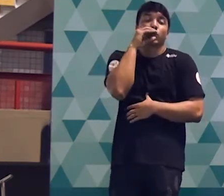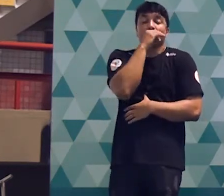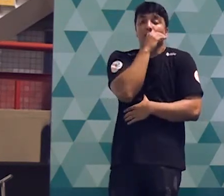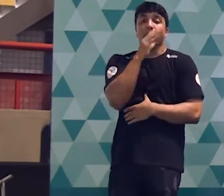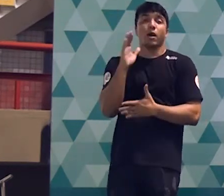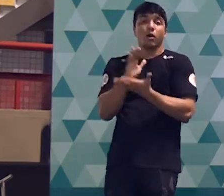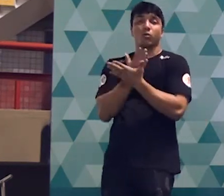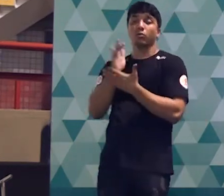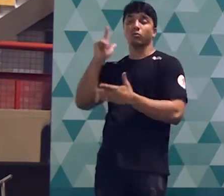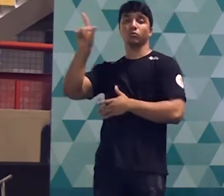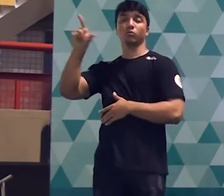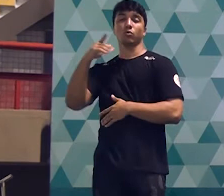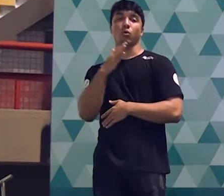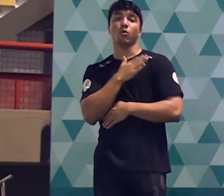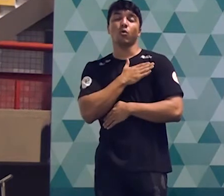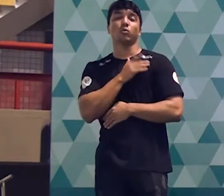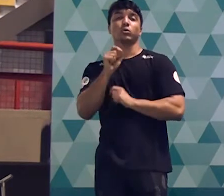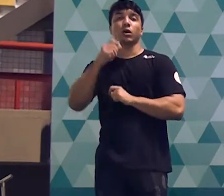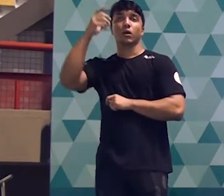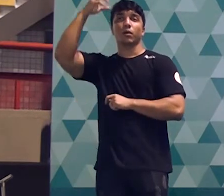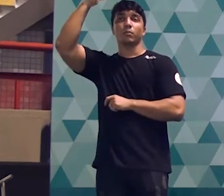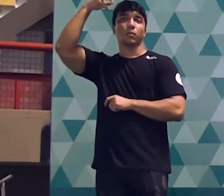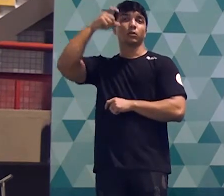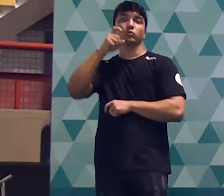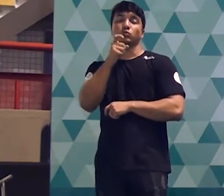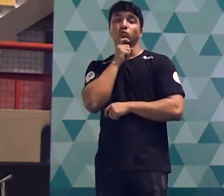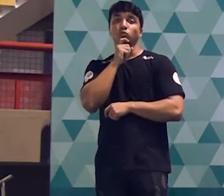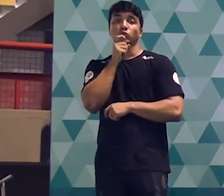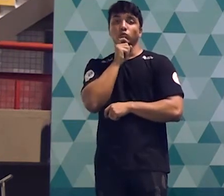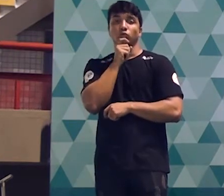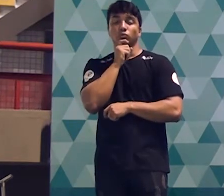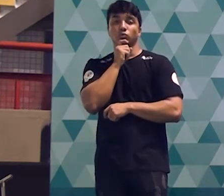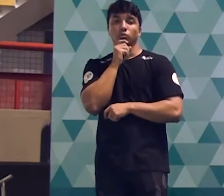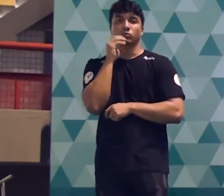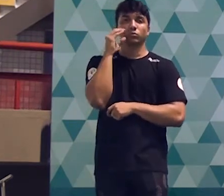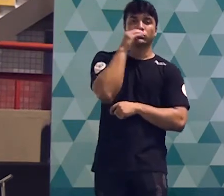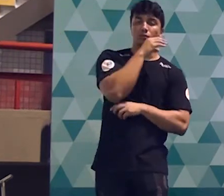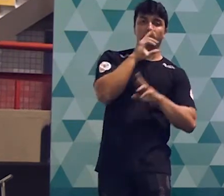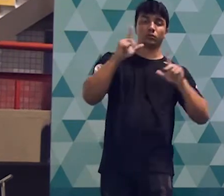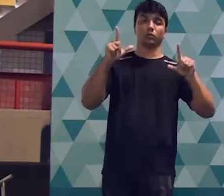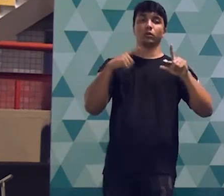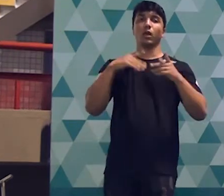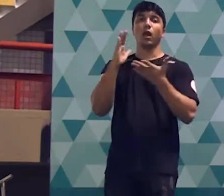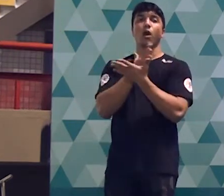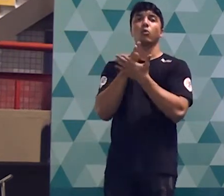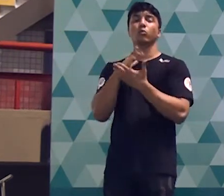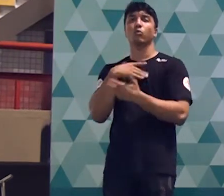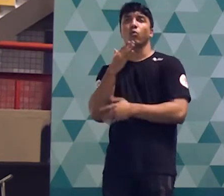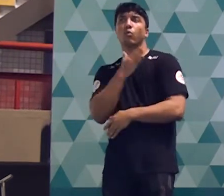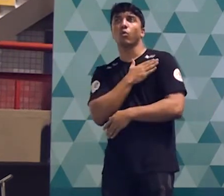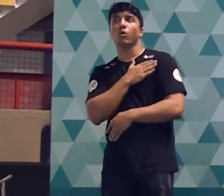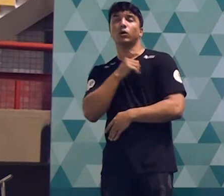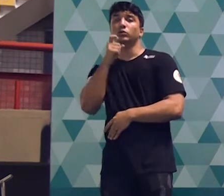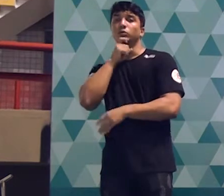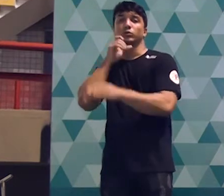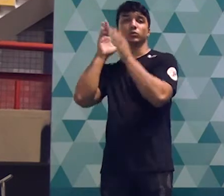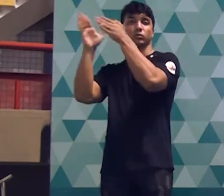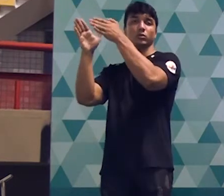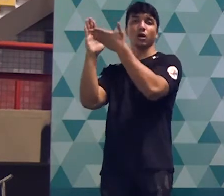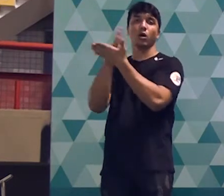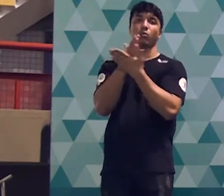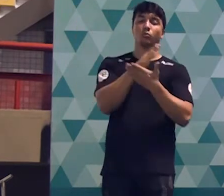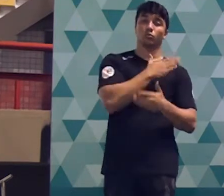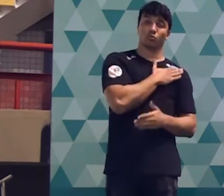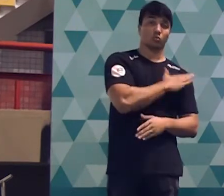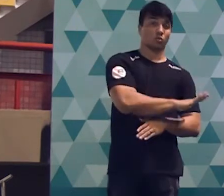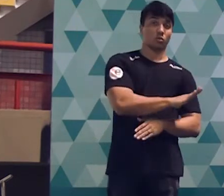que prefere tomar banho frio? Por que tem gente que gosta mais de ar-condicionado e tem gente que detesta? Aí você vai começar a ver